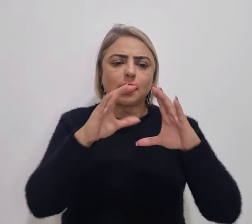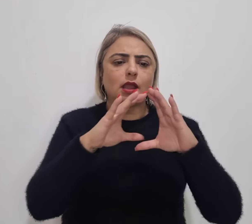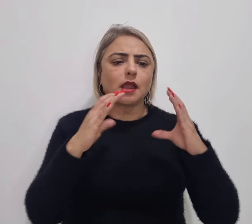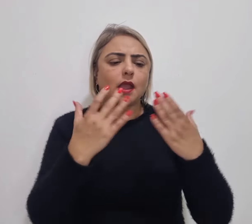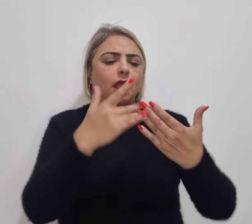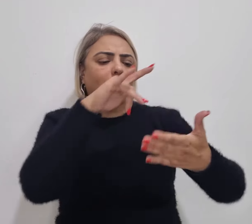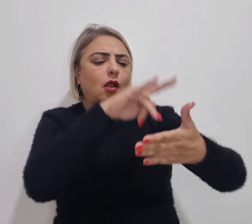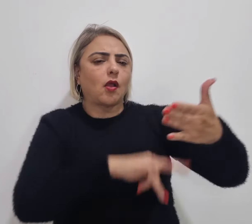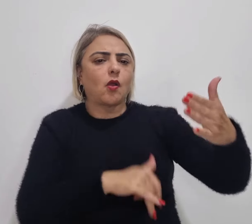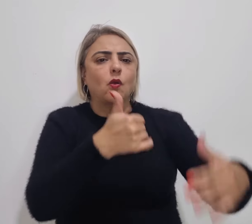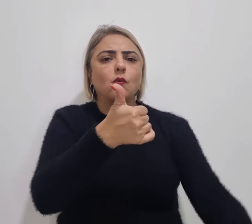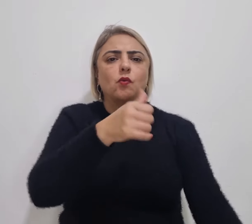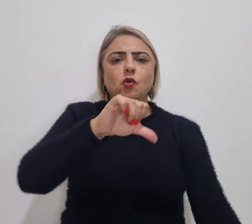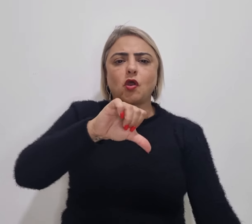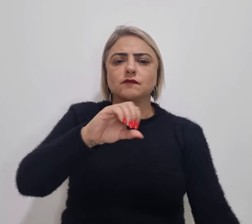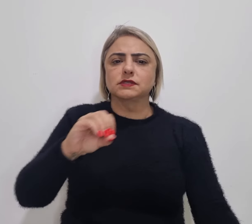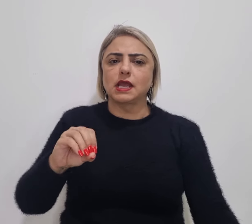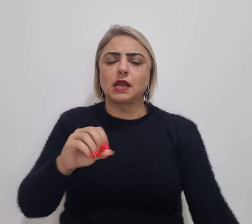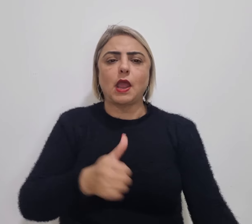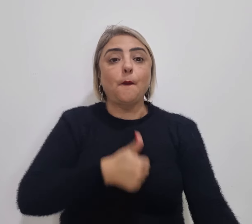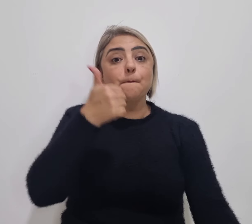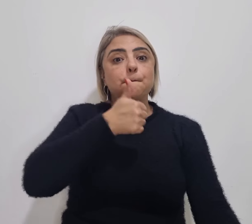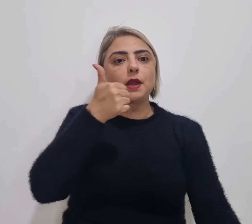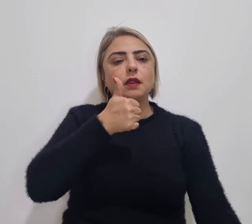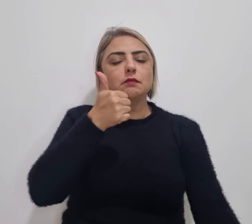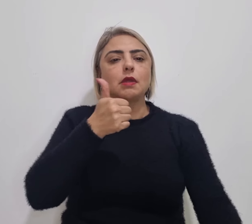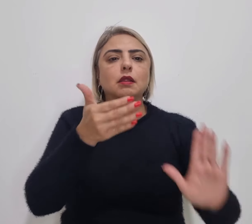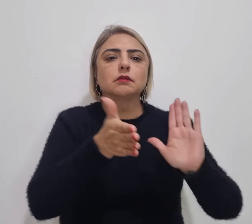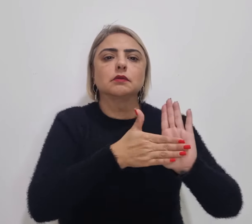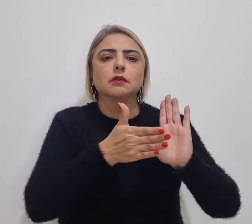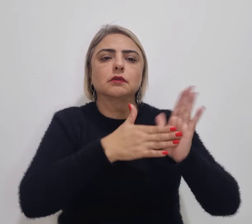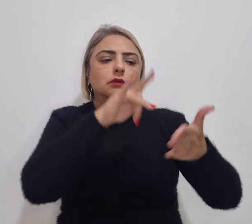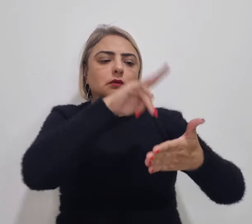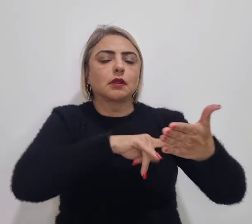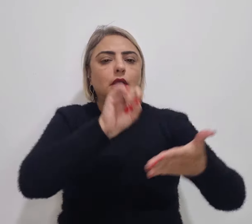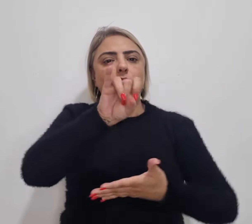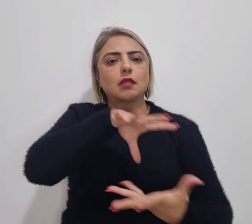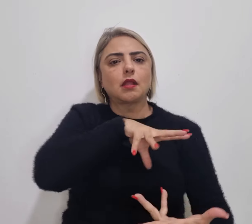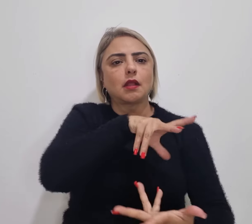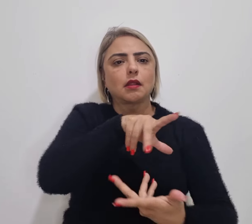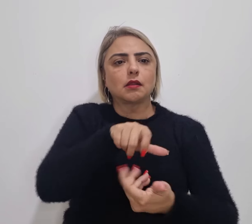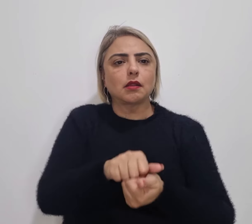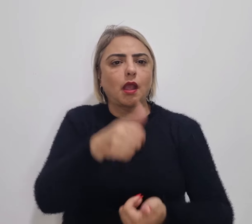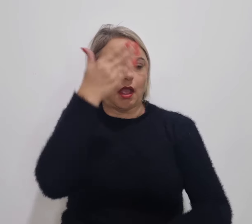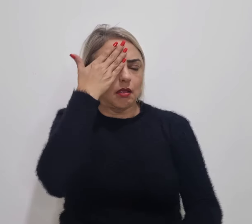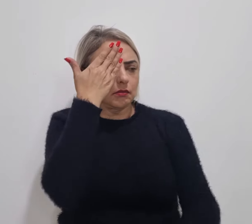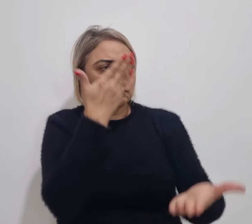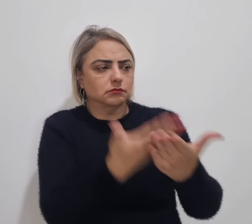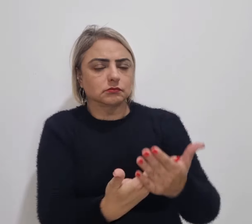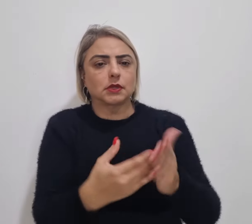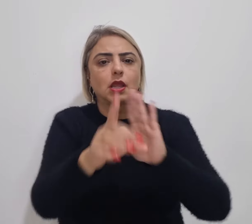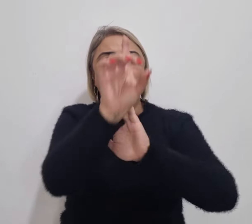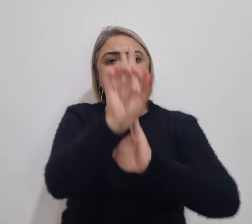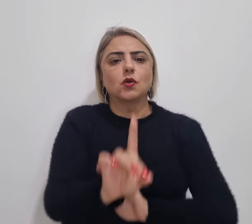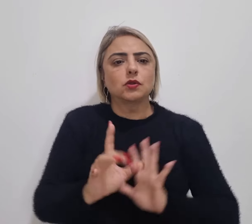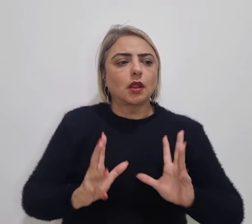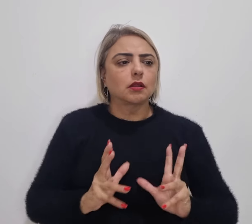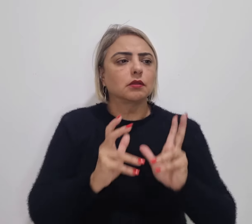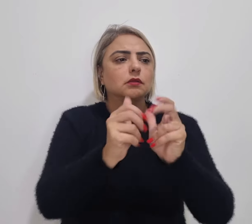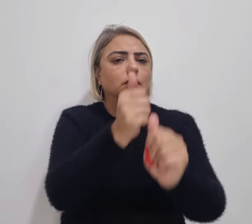190 é o primeiro tratado internacional a reconhecer o direito de todas as pessoas